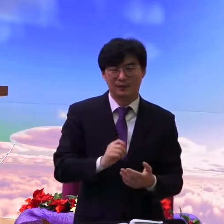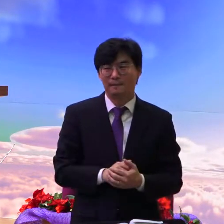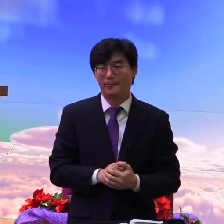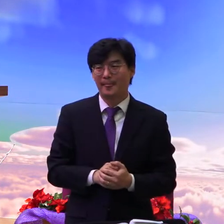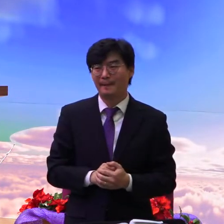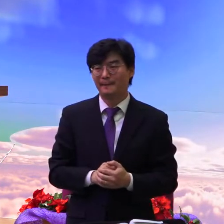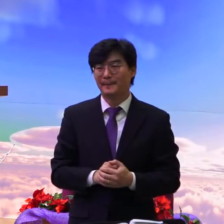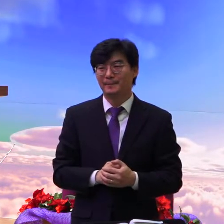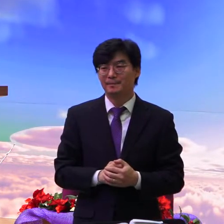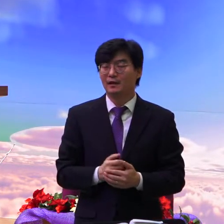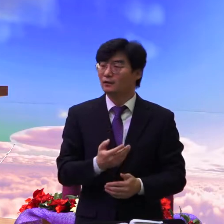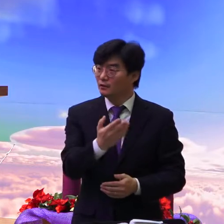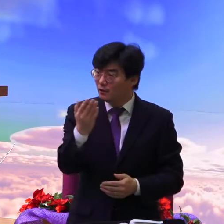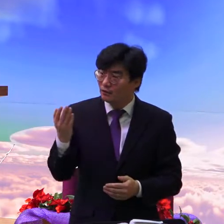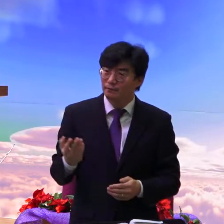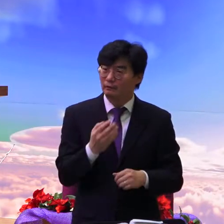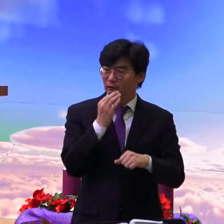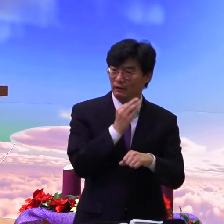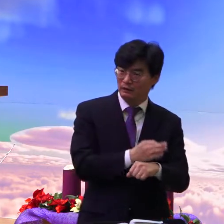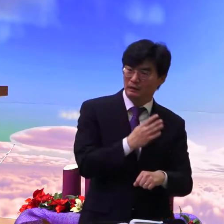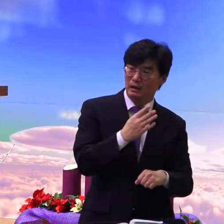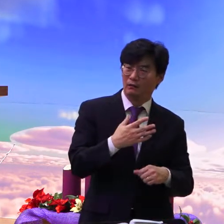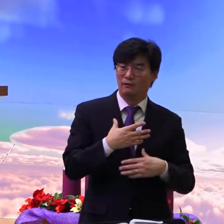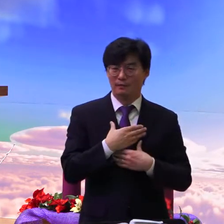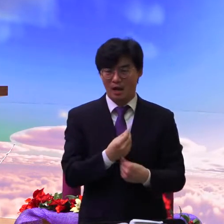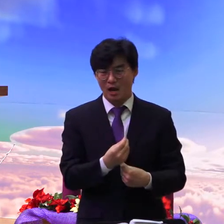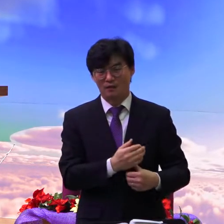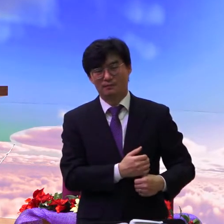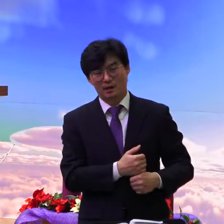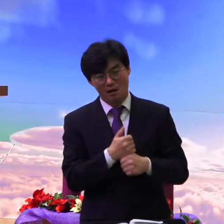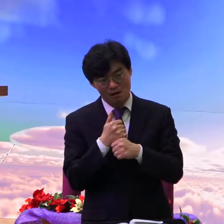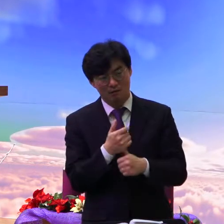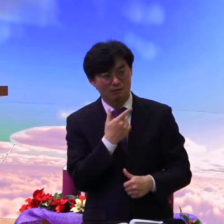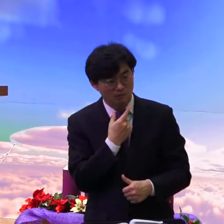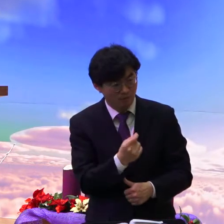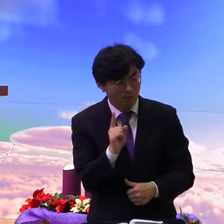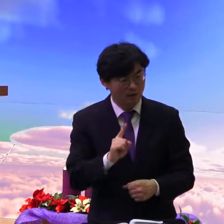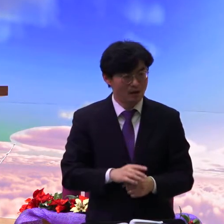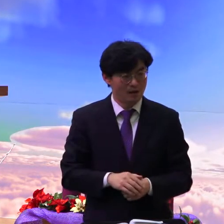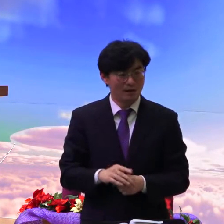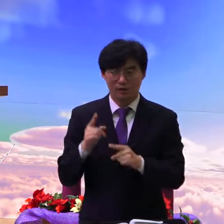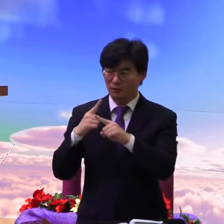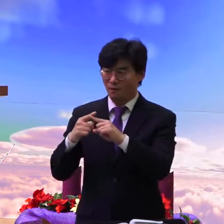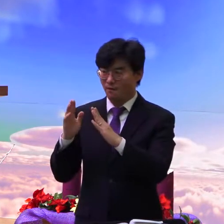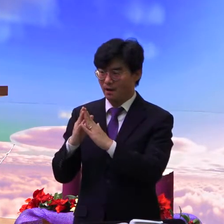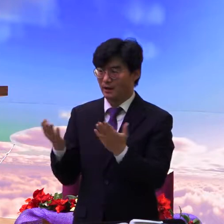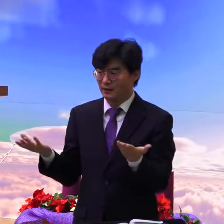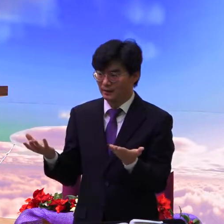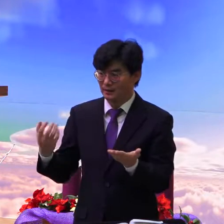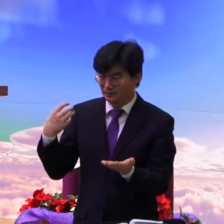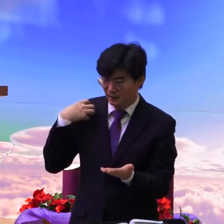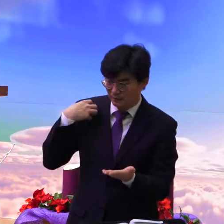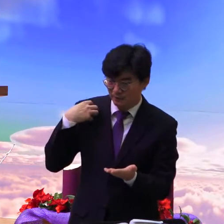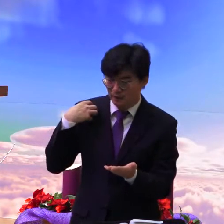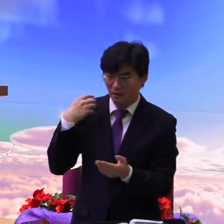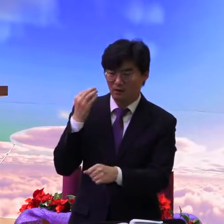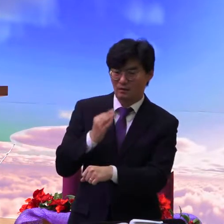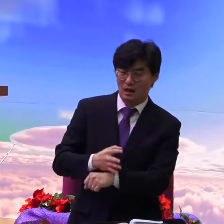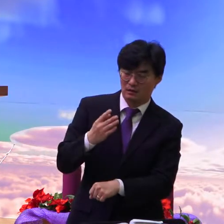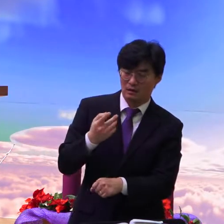방법을 선택하며 살아오시진 않았습니까? 하나님이 주신 직분도 쉽게 감당해내려는